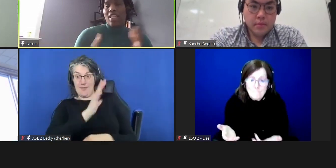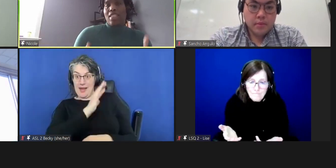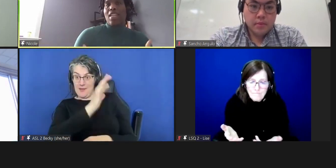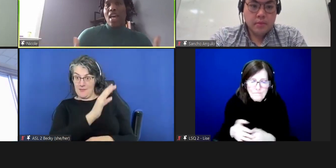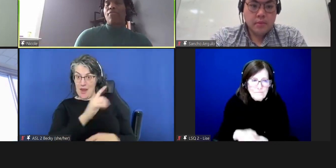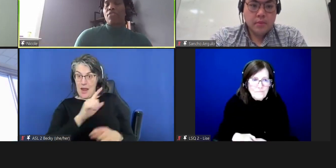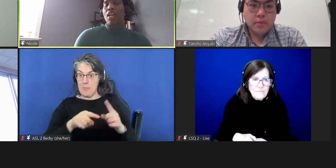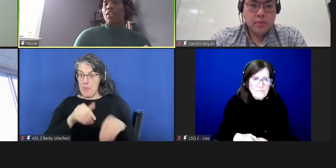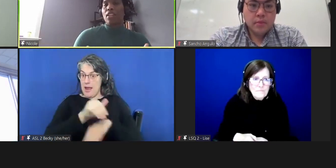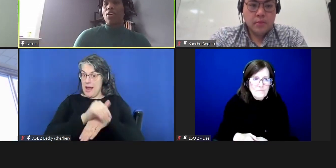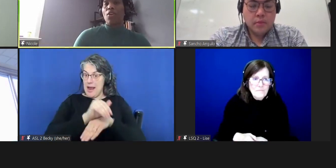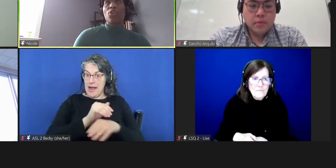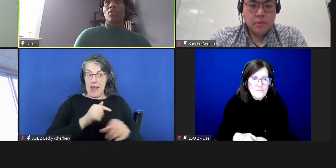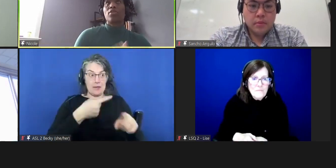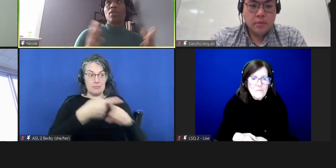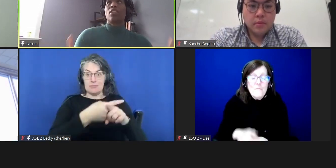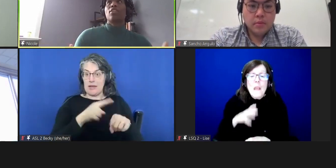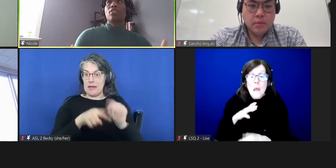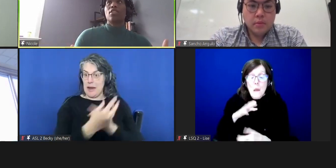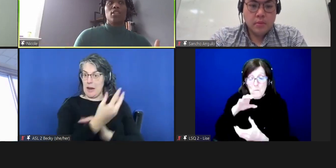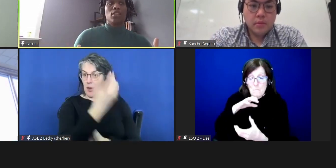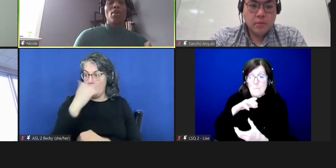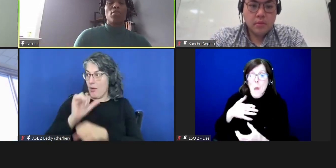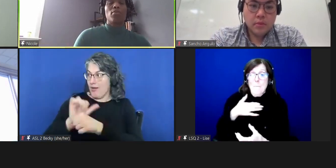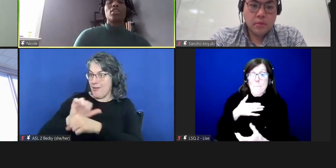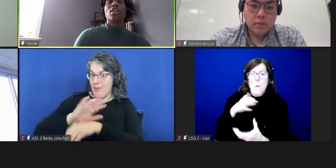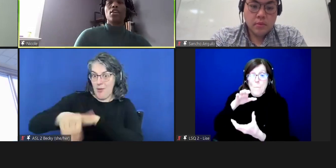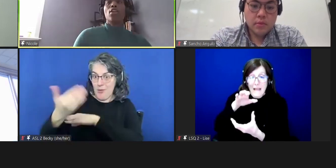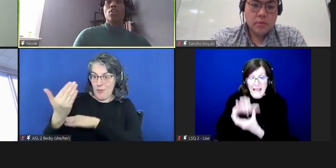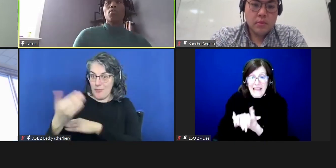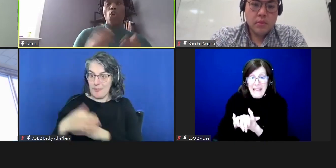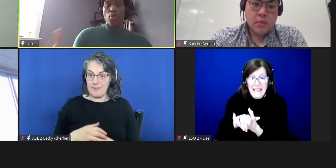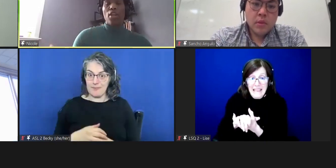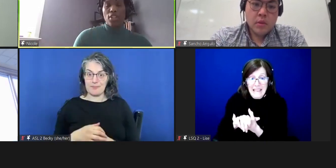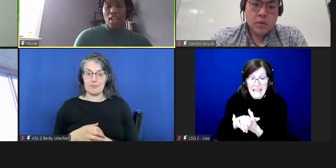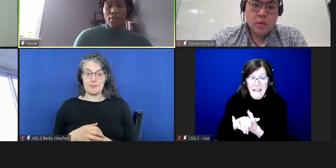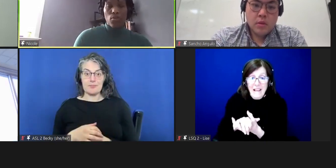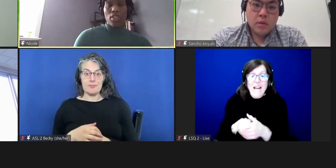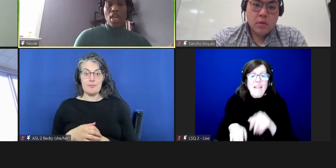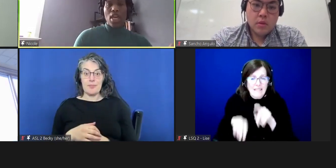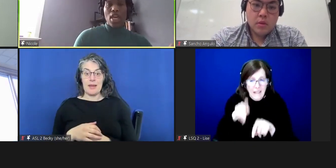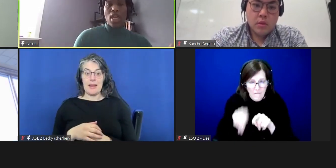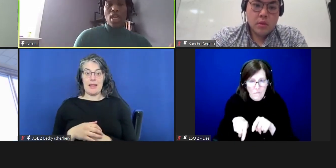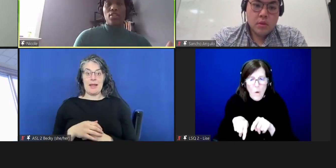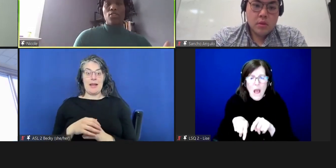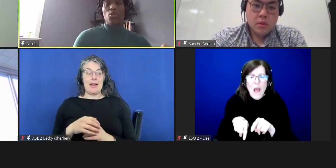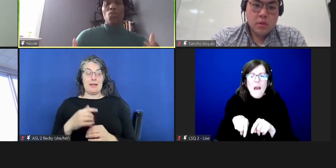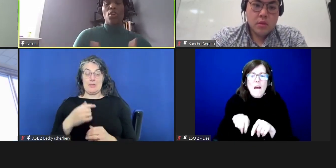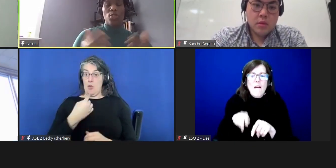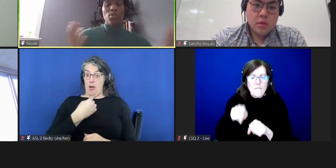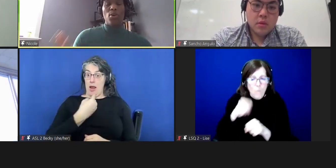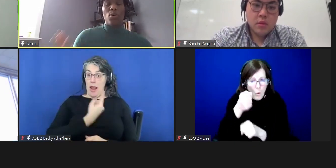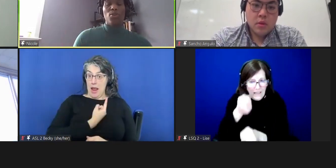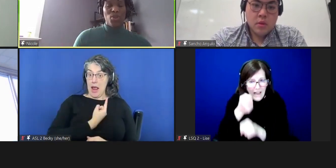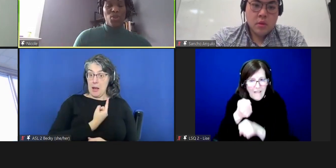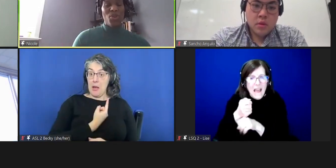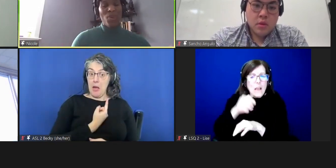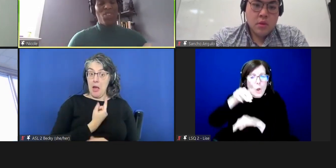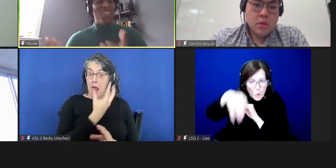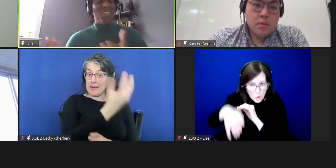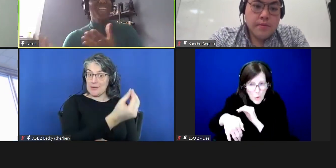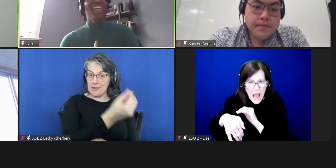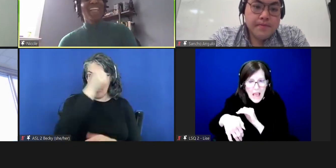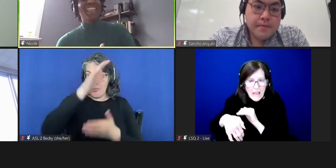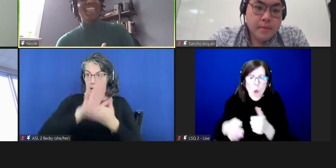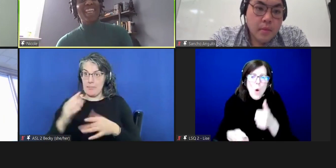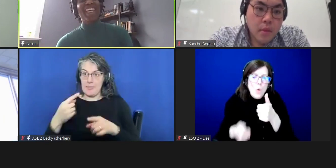Mais mon mari devait faire parfois des tours de travail le soir. Ou alors on dit, les deux